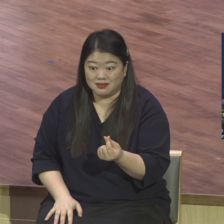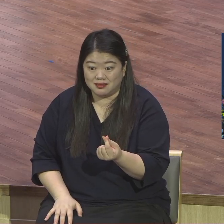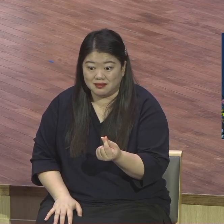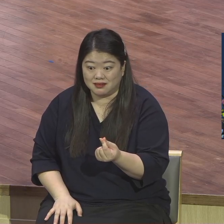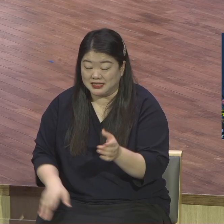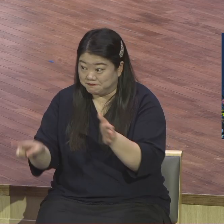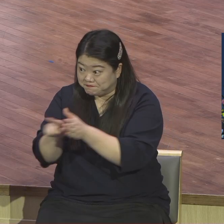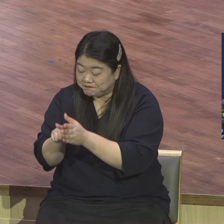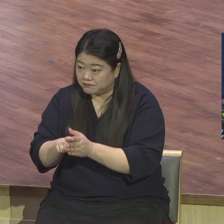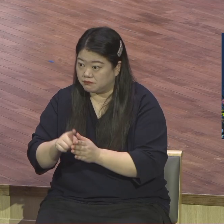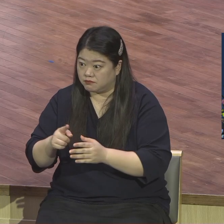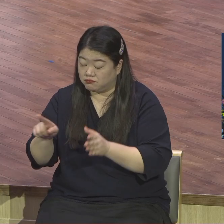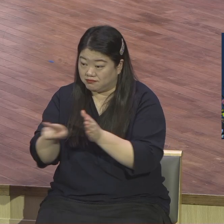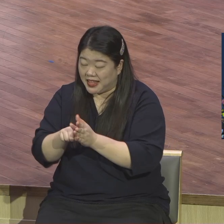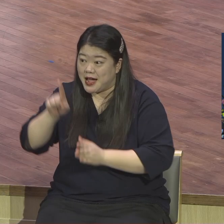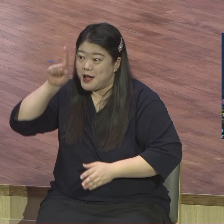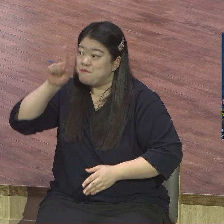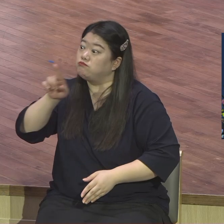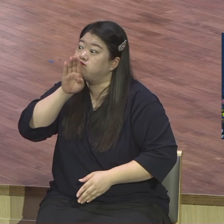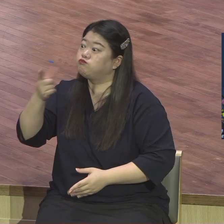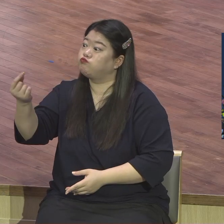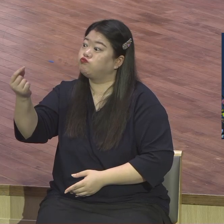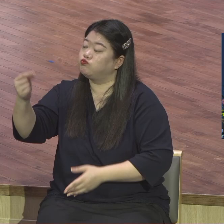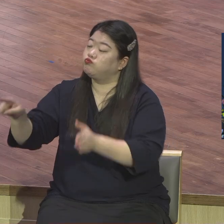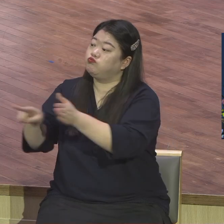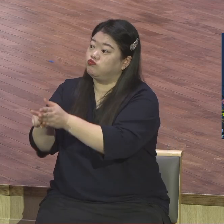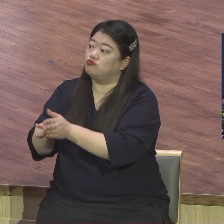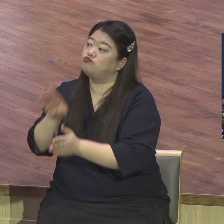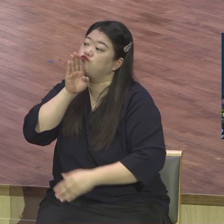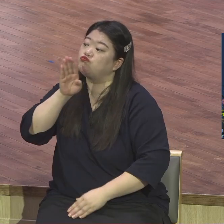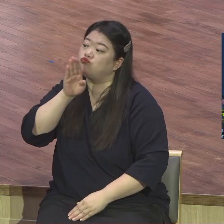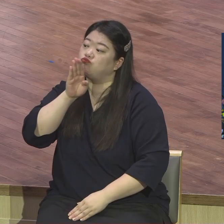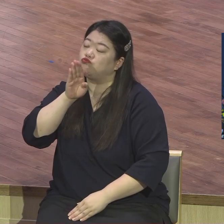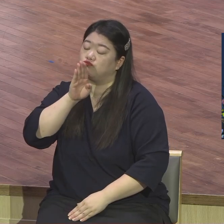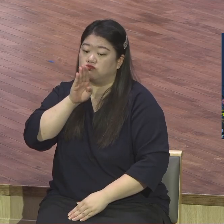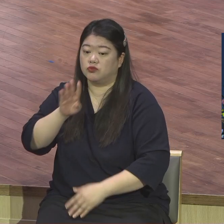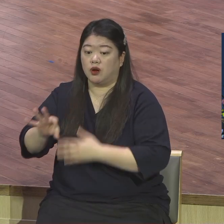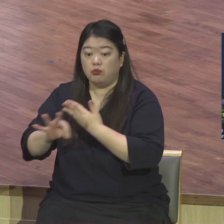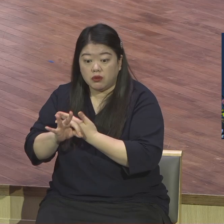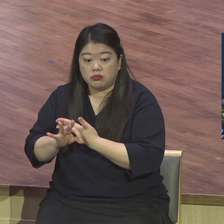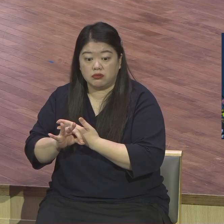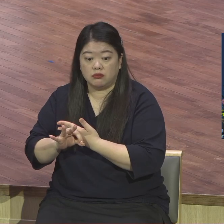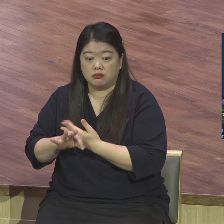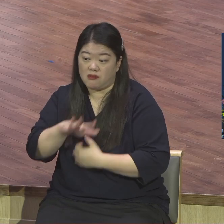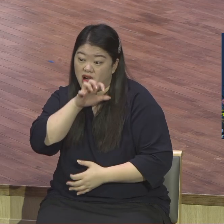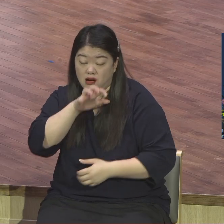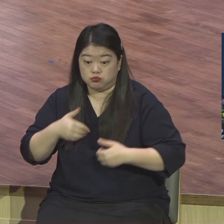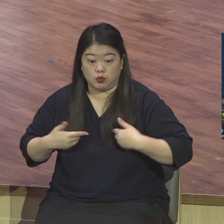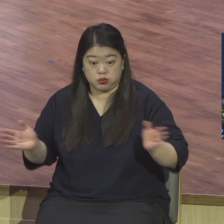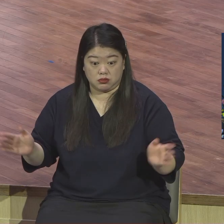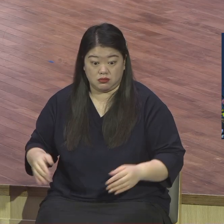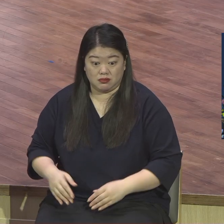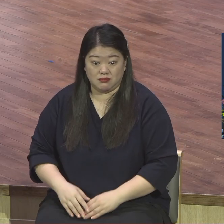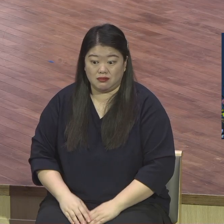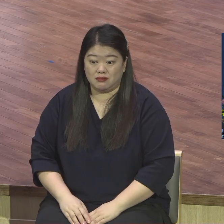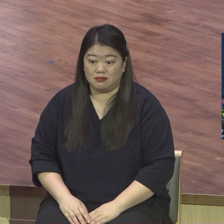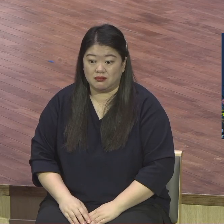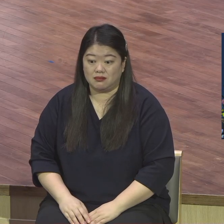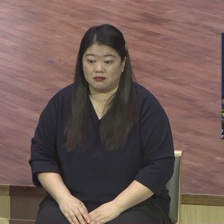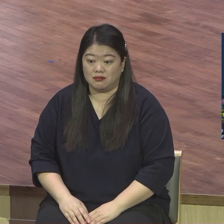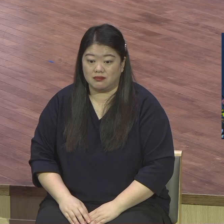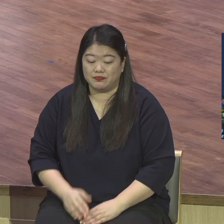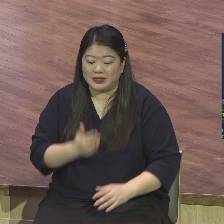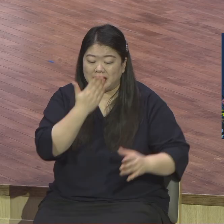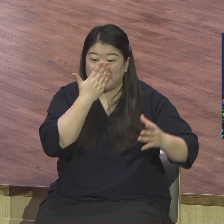이스라엘 백성들은 눈앞의 환경을 보고 불신앙했습니다. 그들의 입으로 원망, 불평을 쏟아냈습니다.